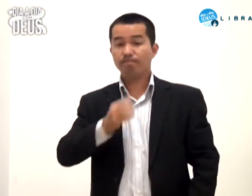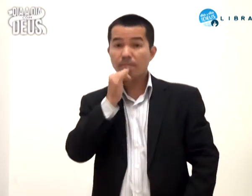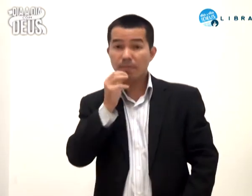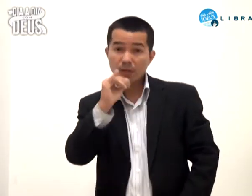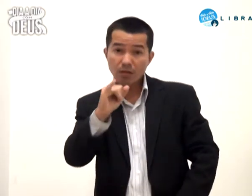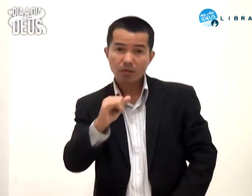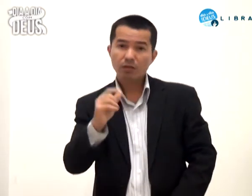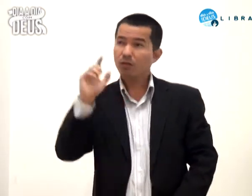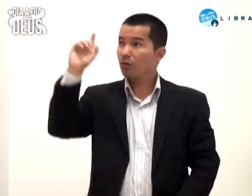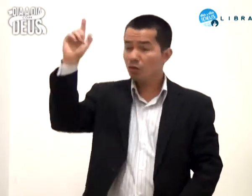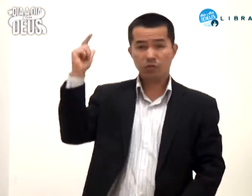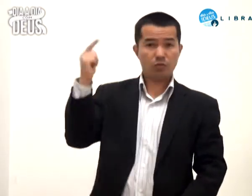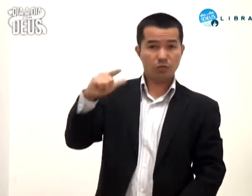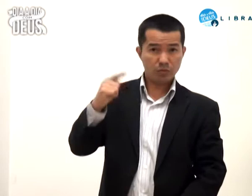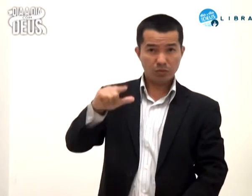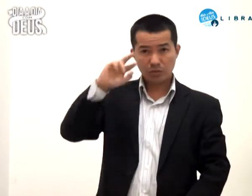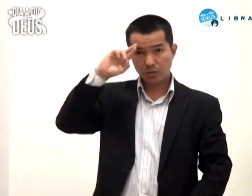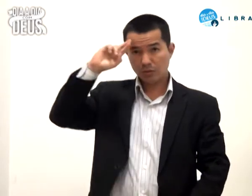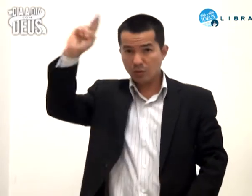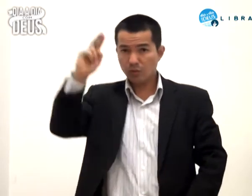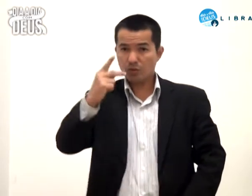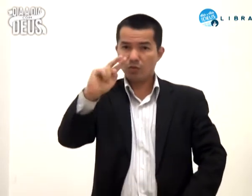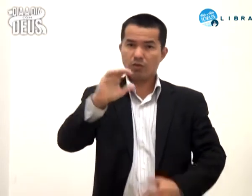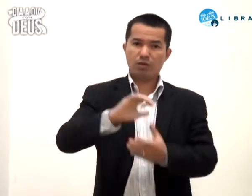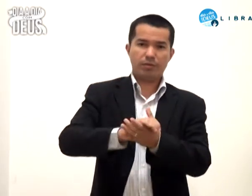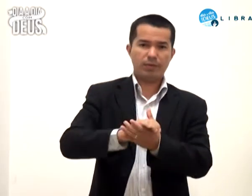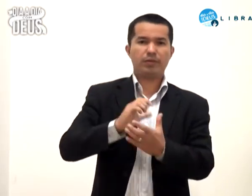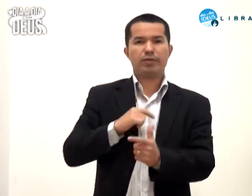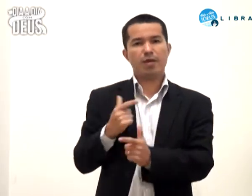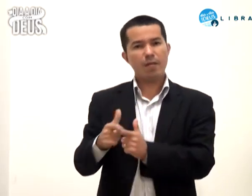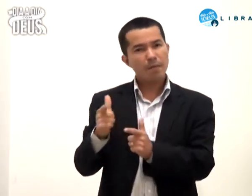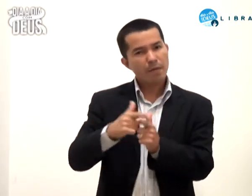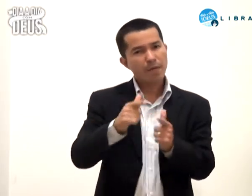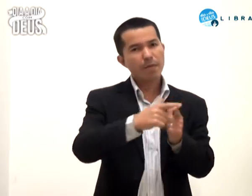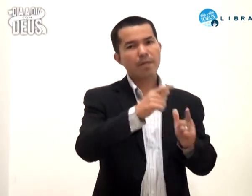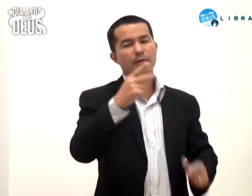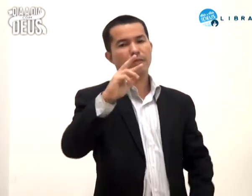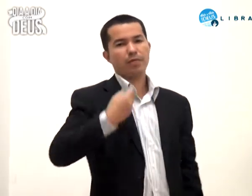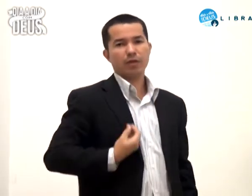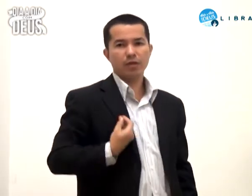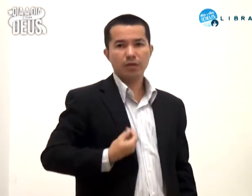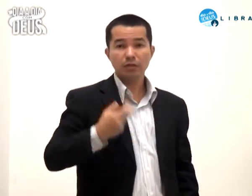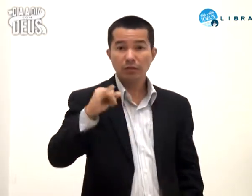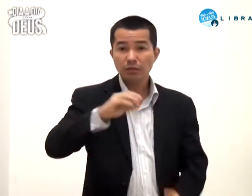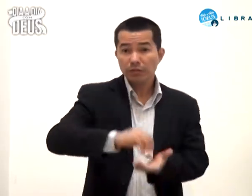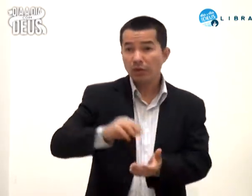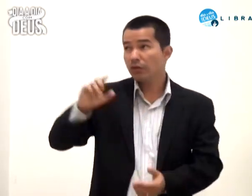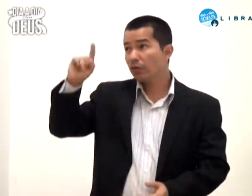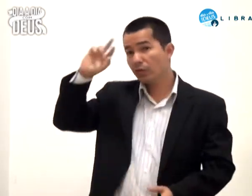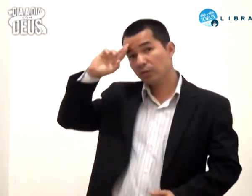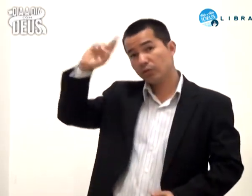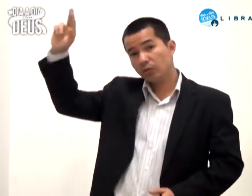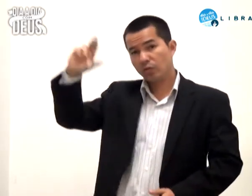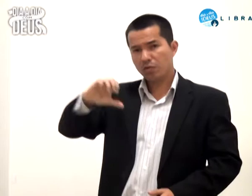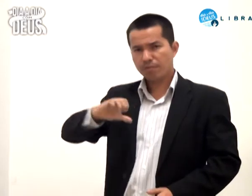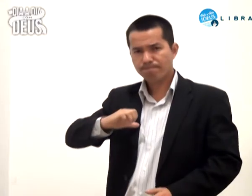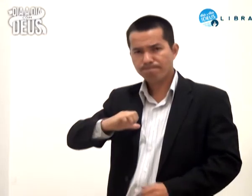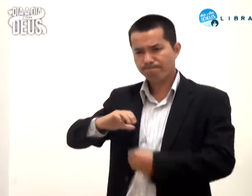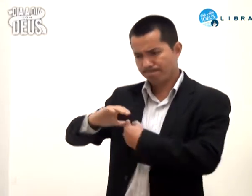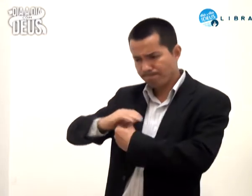teu casamento, vai ter problemas na sua casa. Se Ele não for o Senhor da tua ética, dos teus valores, vai ter